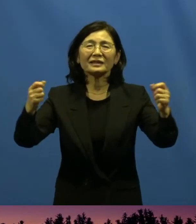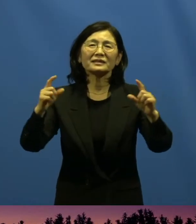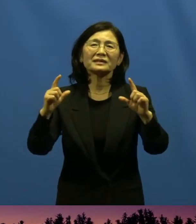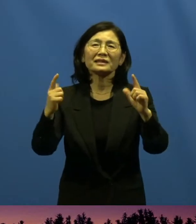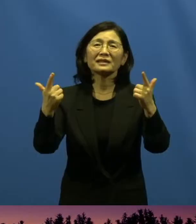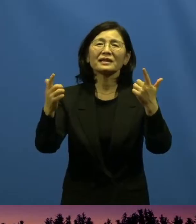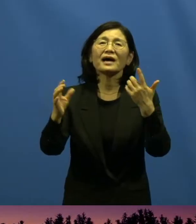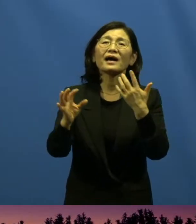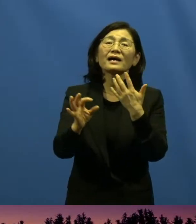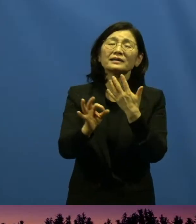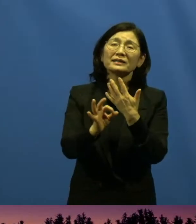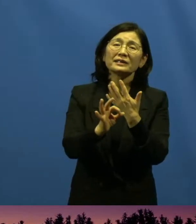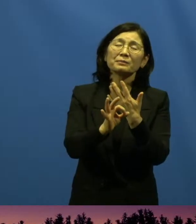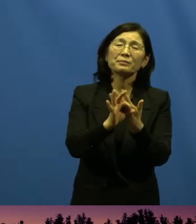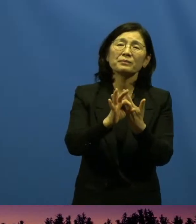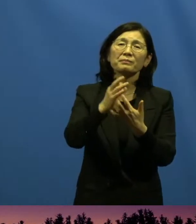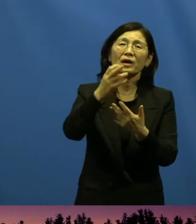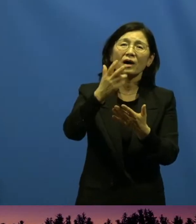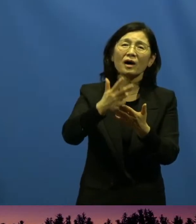갈라지지